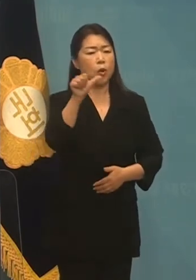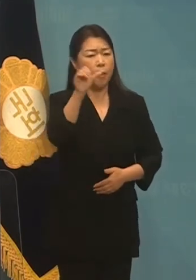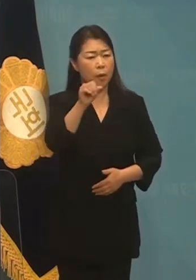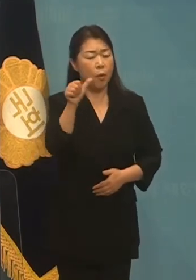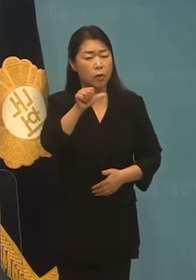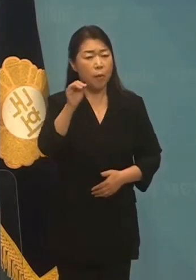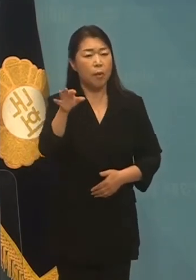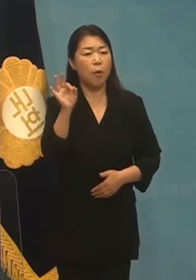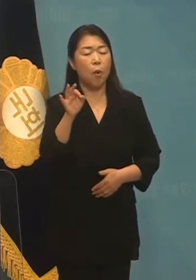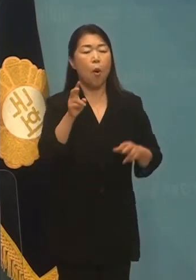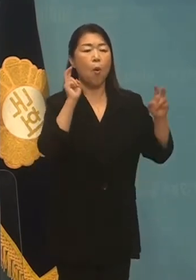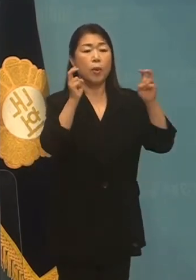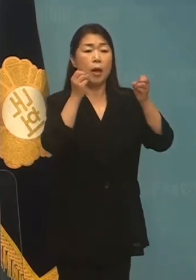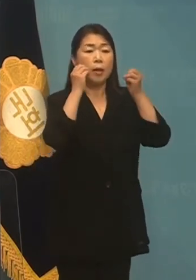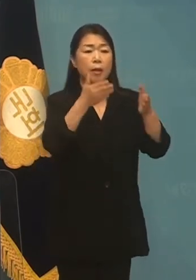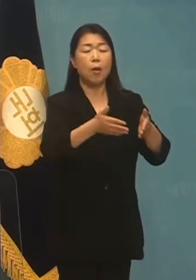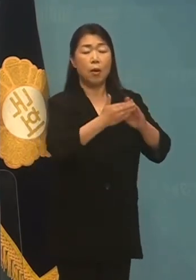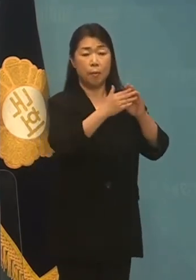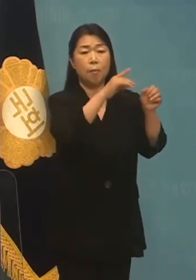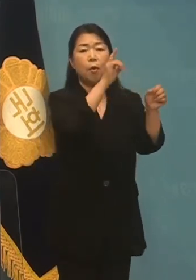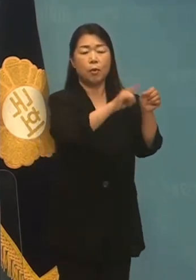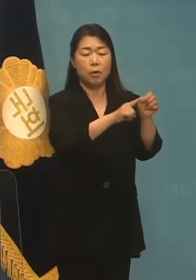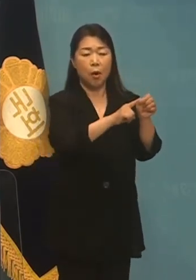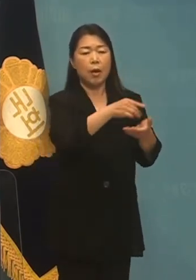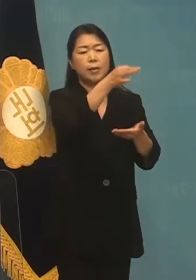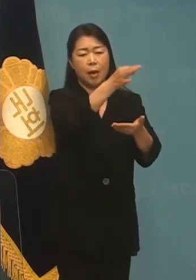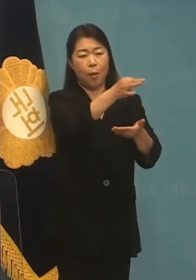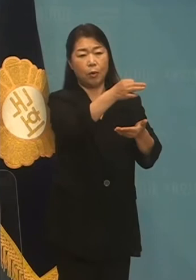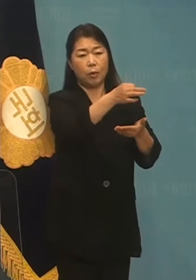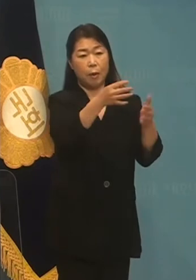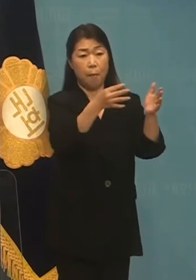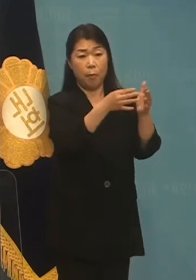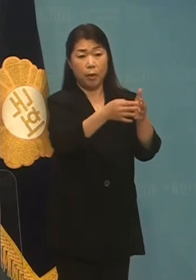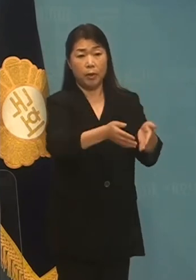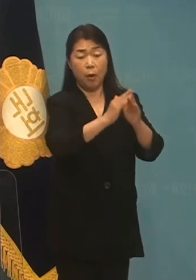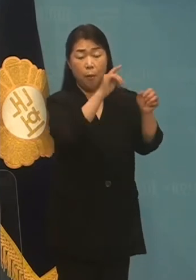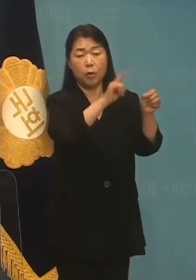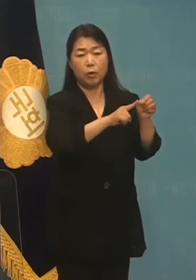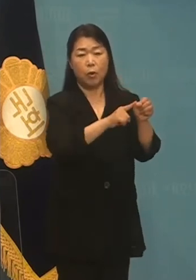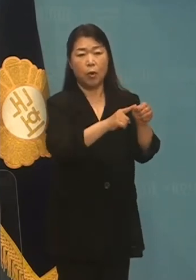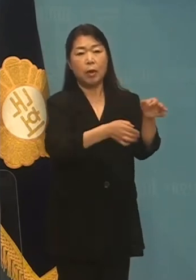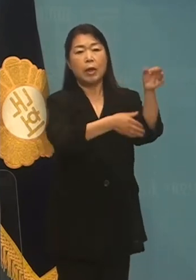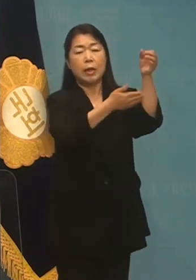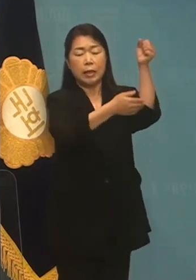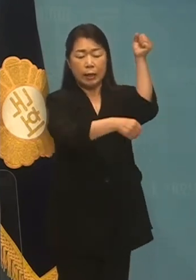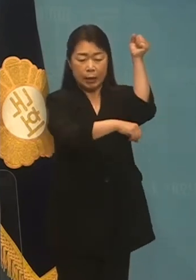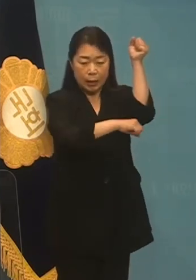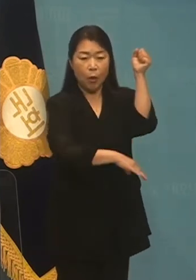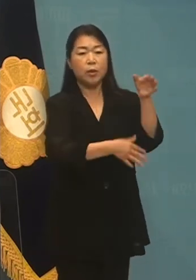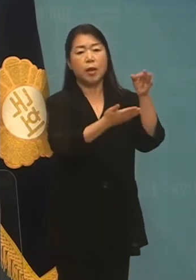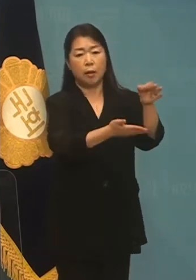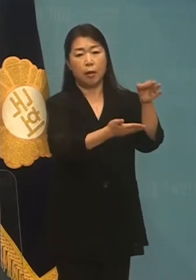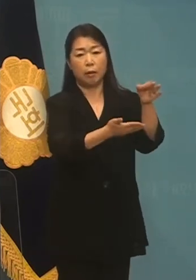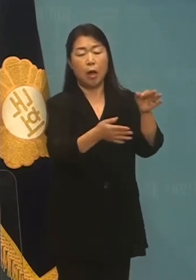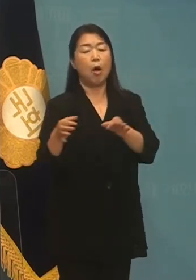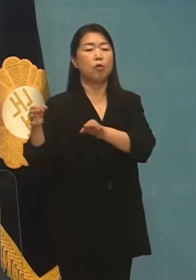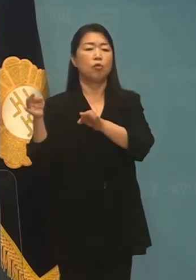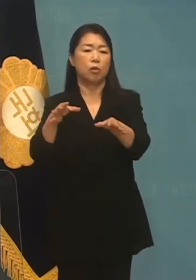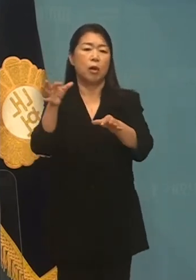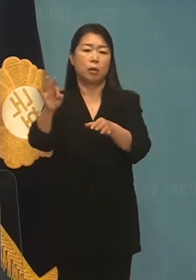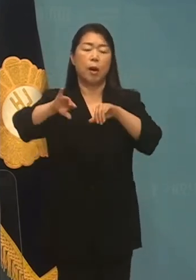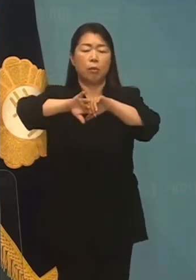원은 회사 설립을 위한 자본금입니다. 투자금과는 전혀